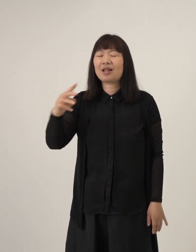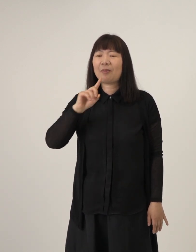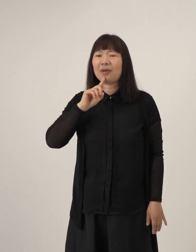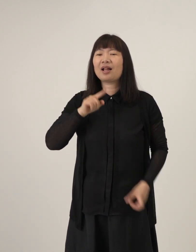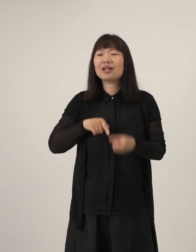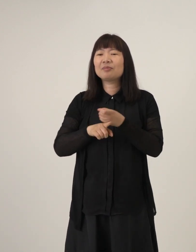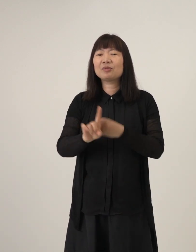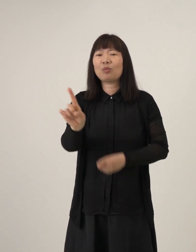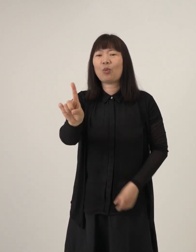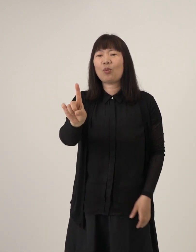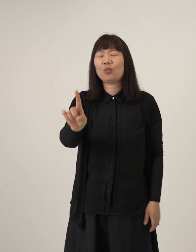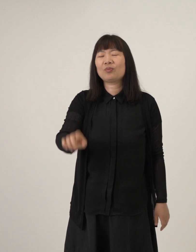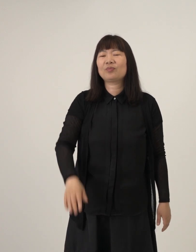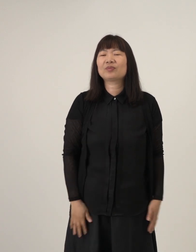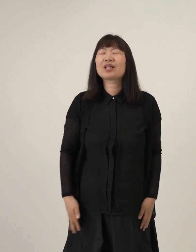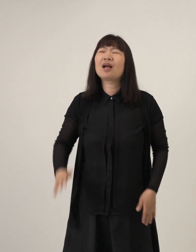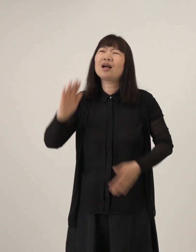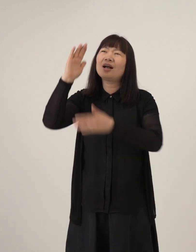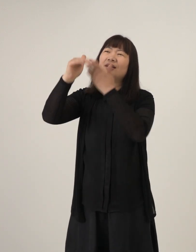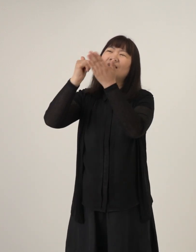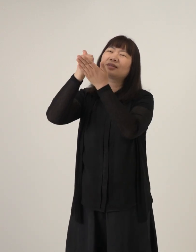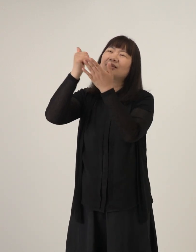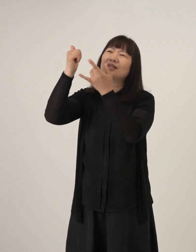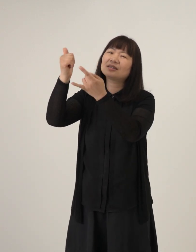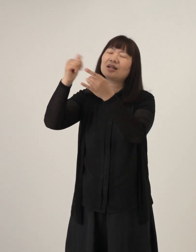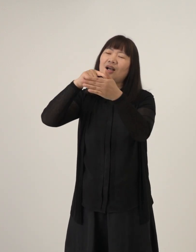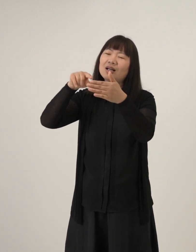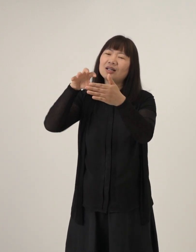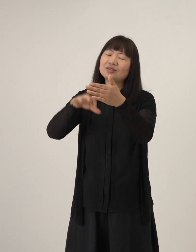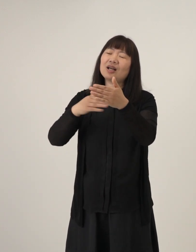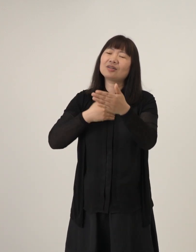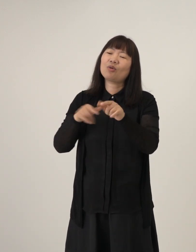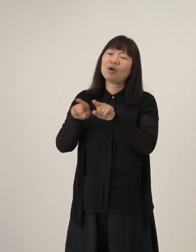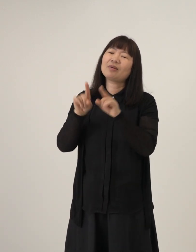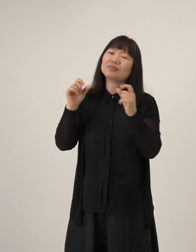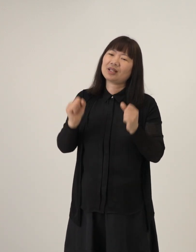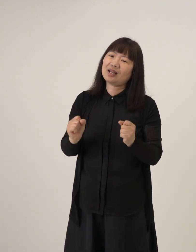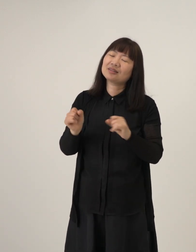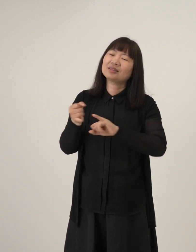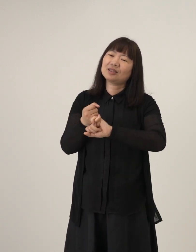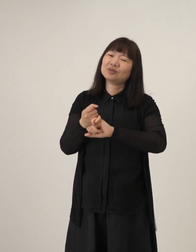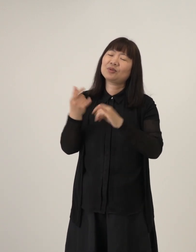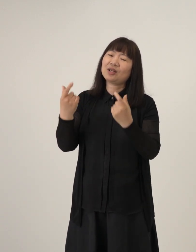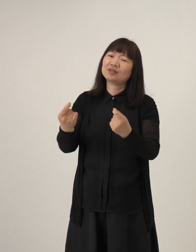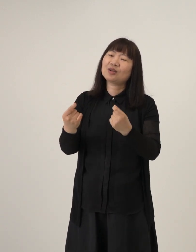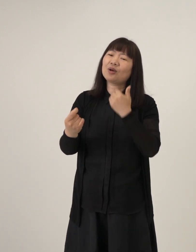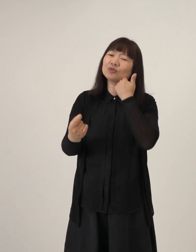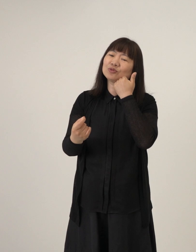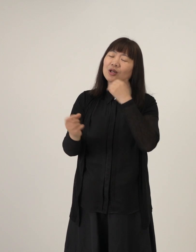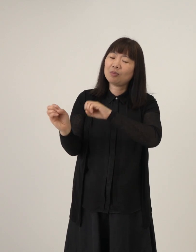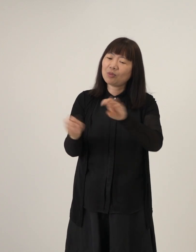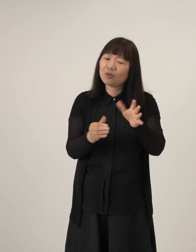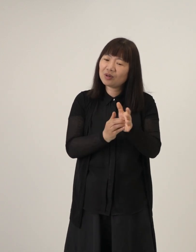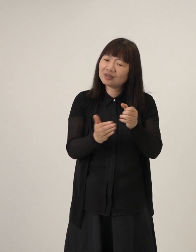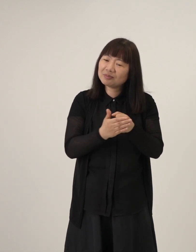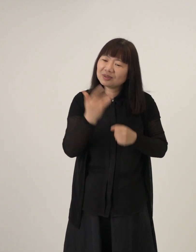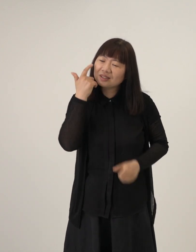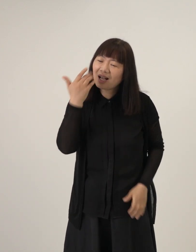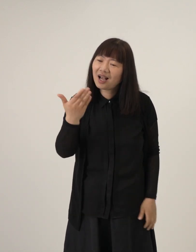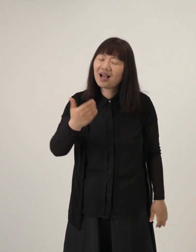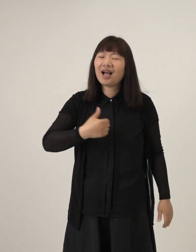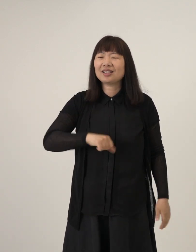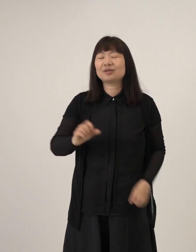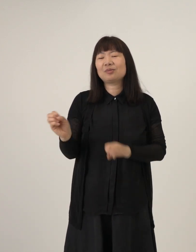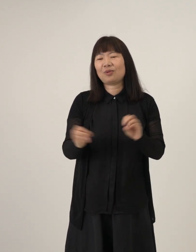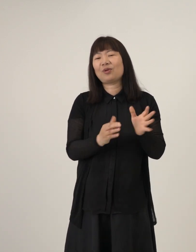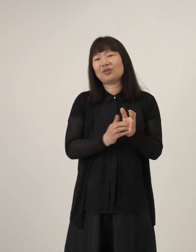무슨 뜻이에요? 하나님이 그 속에서도 나와 함께 하신다는 약속이. 누가 버려진 대가로? 아드님이